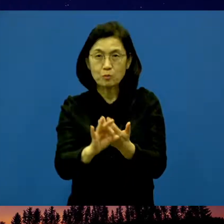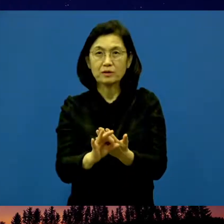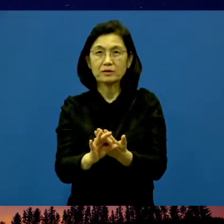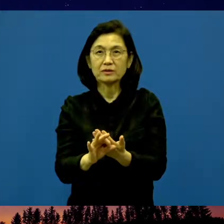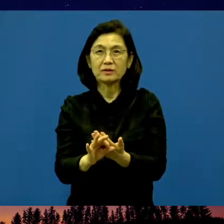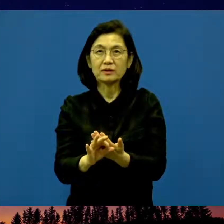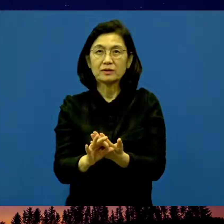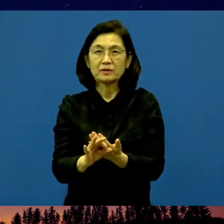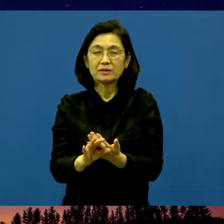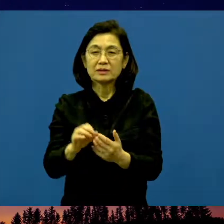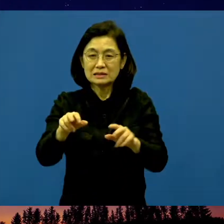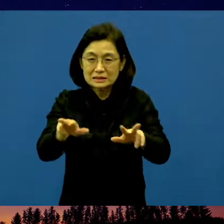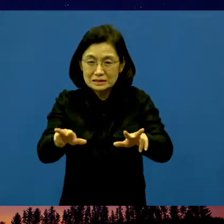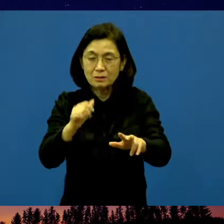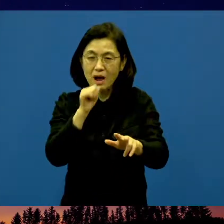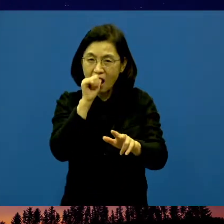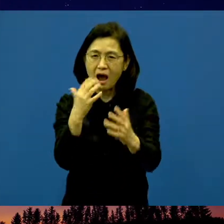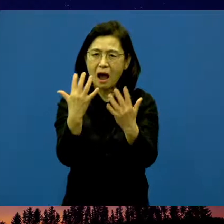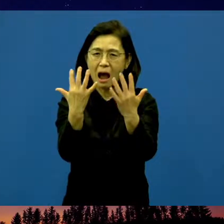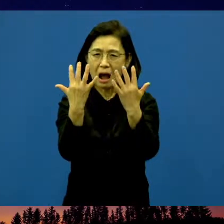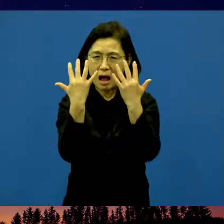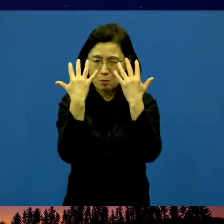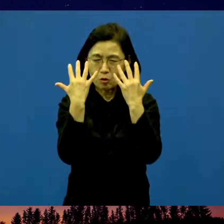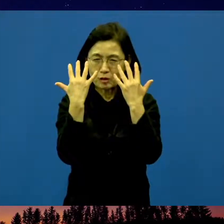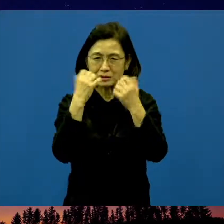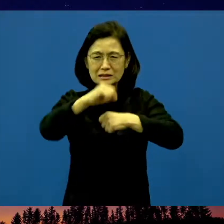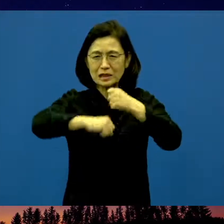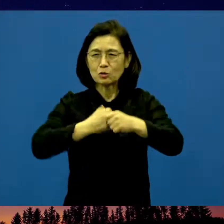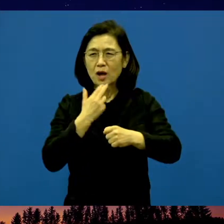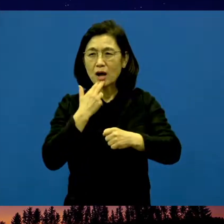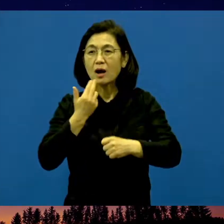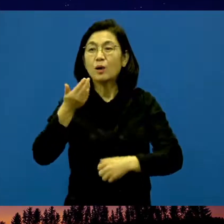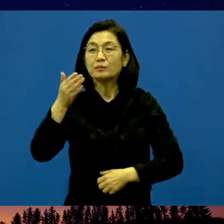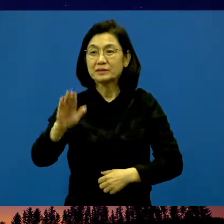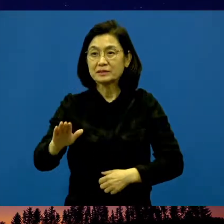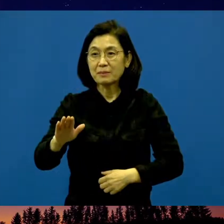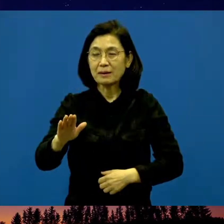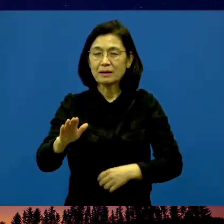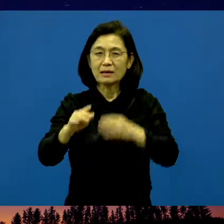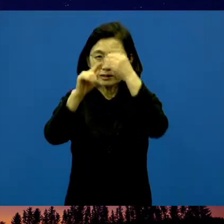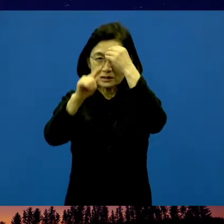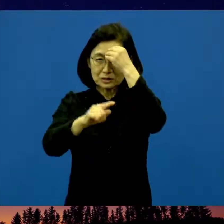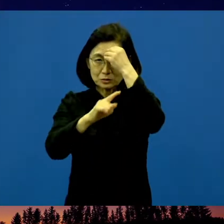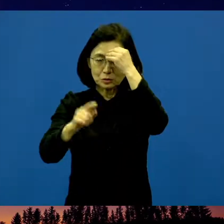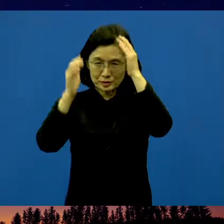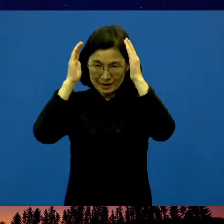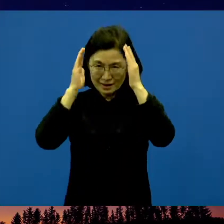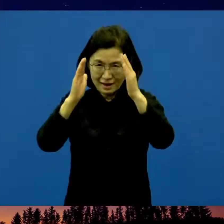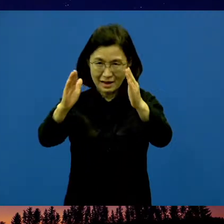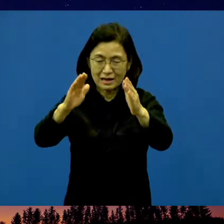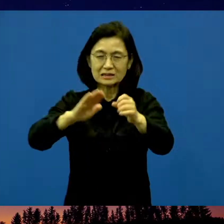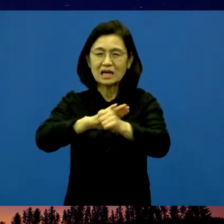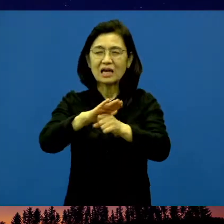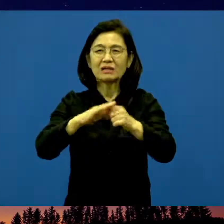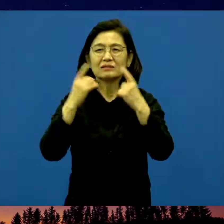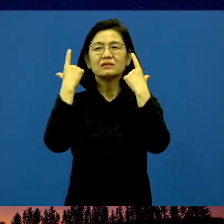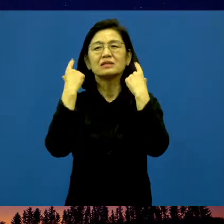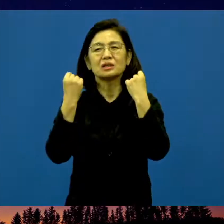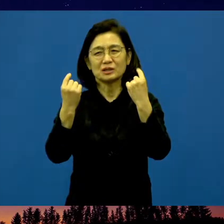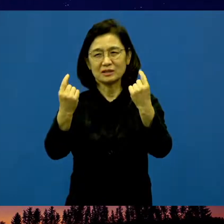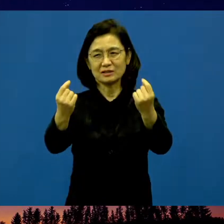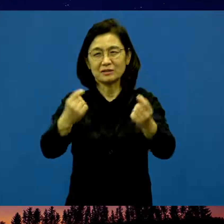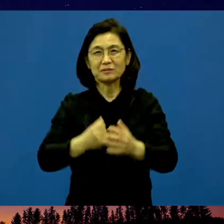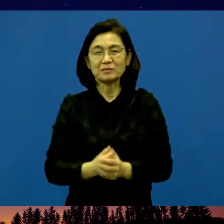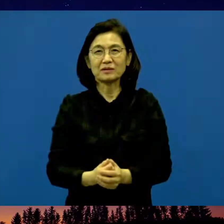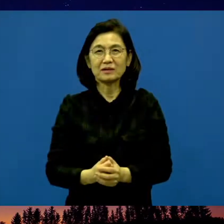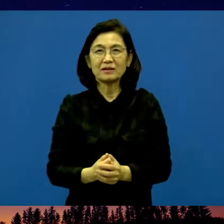있습니다. 비록 감옥에 있지만 빌립보 성도들을 향한 마음은 여전합니다. 그러면서 바울은 자신이 있을